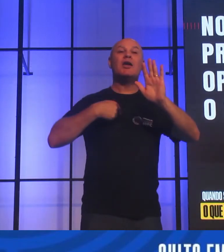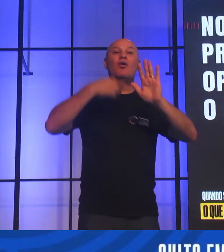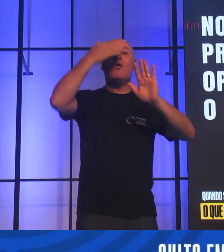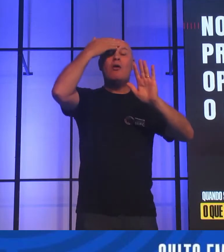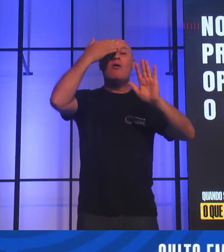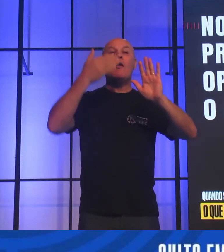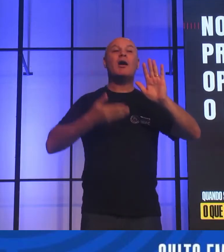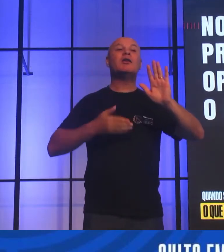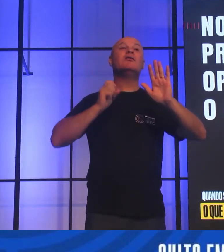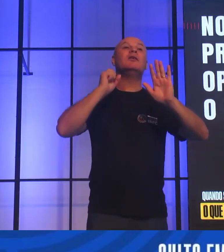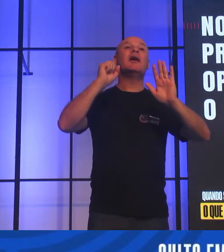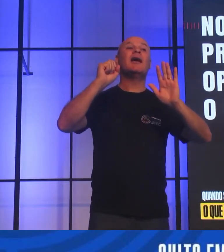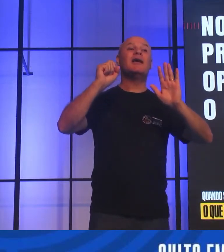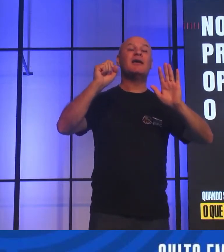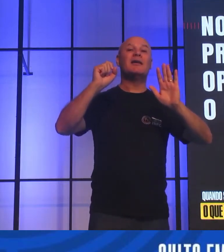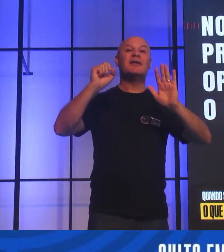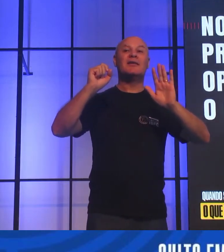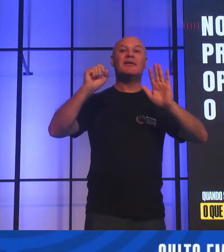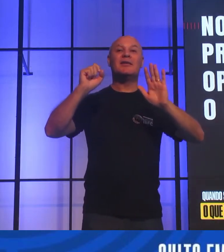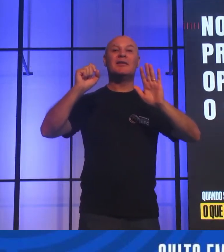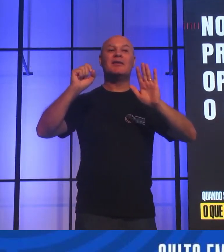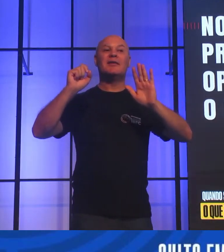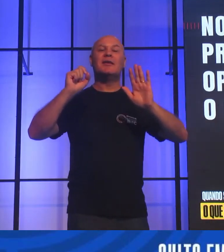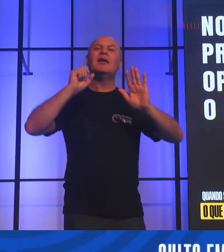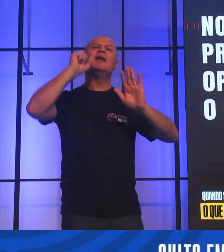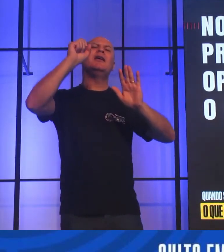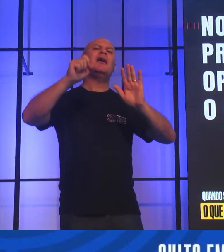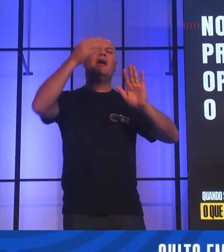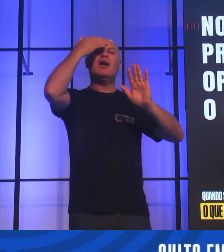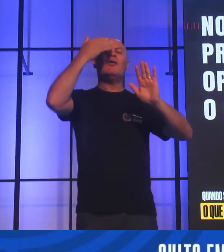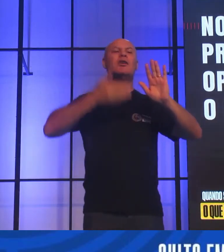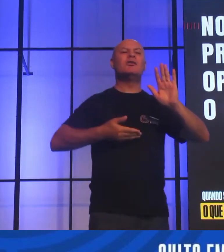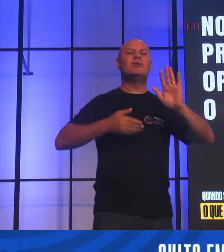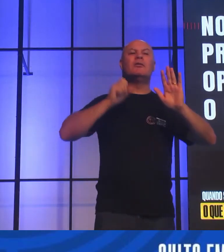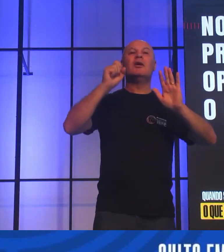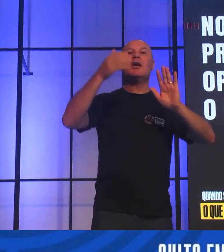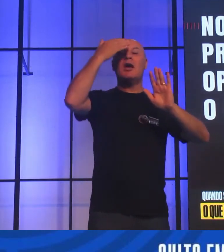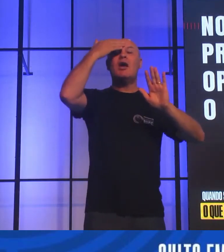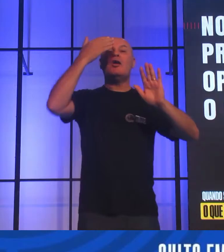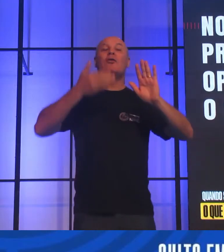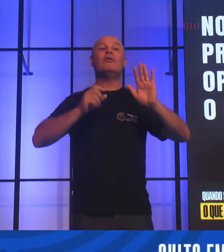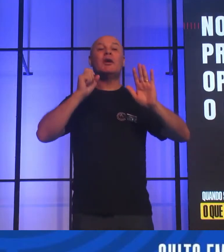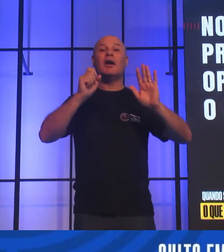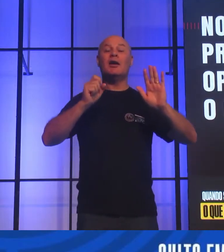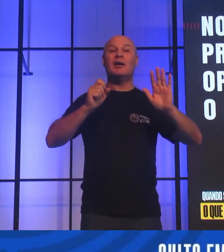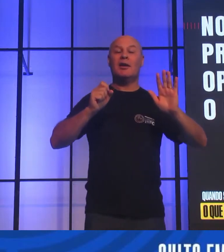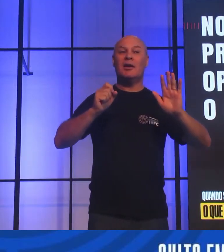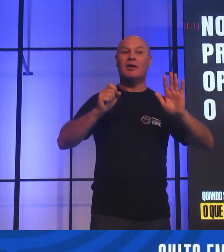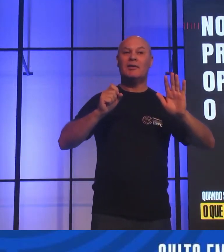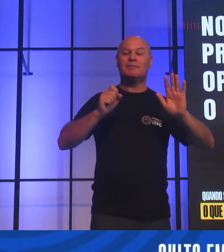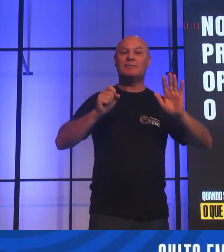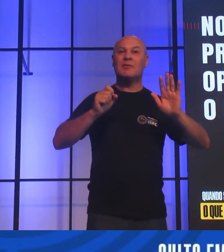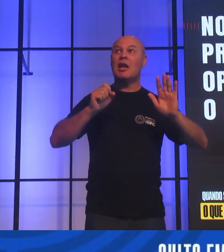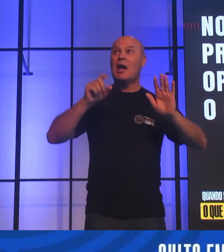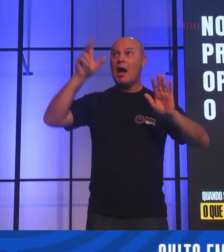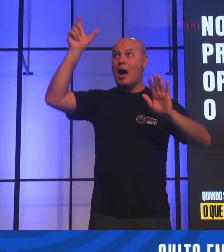acredita, em quem você confia. A maneira como você